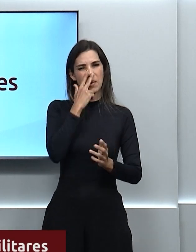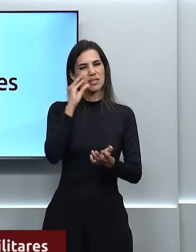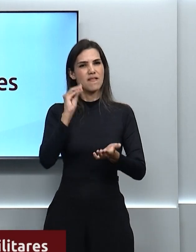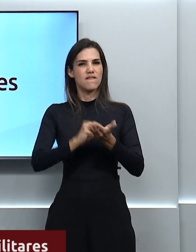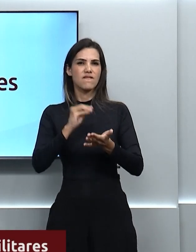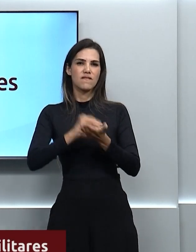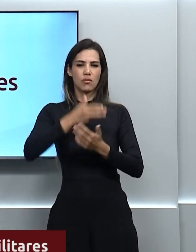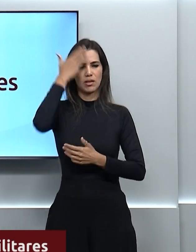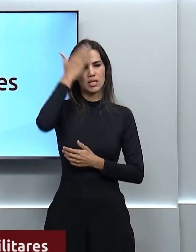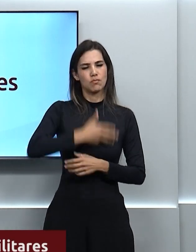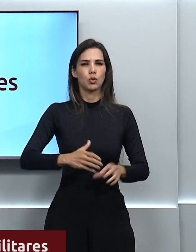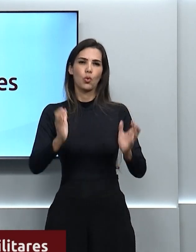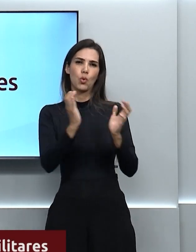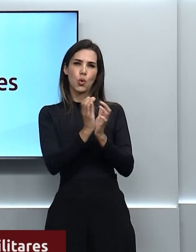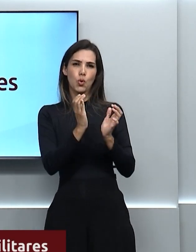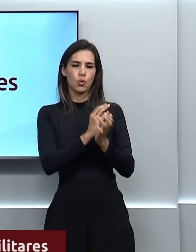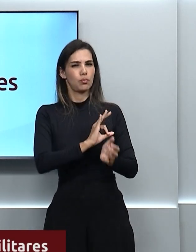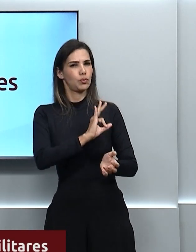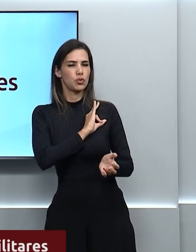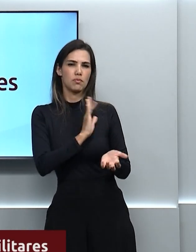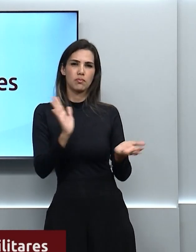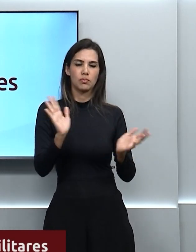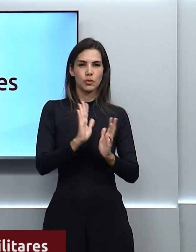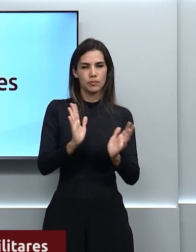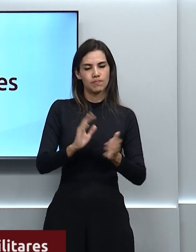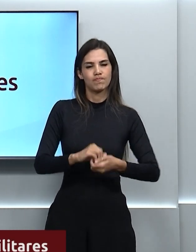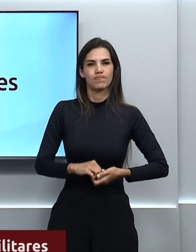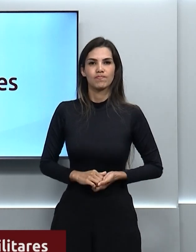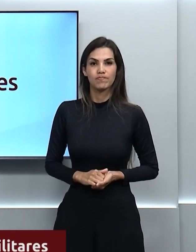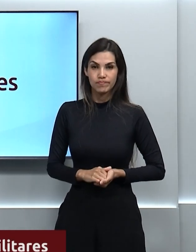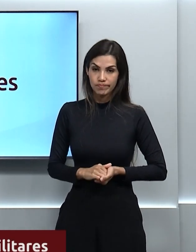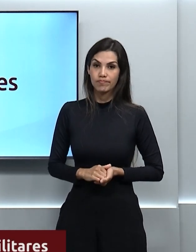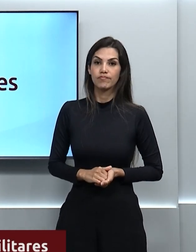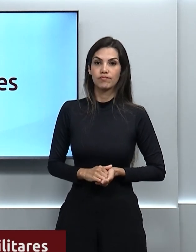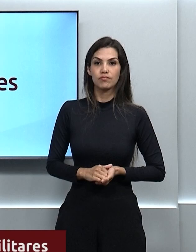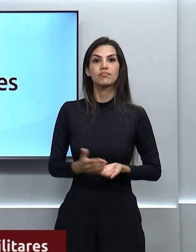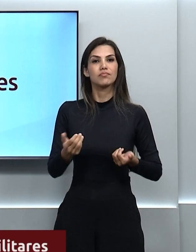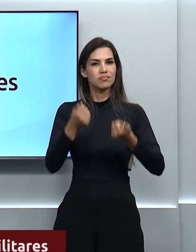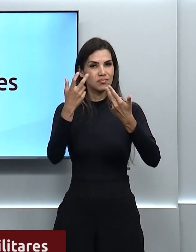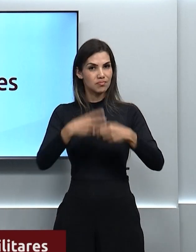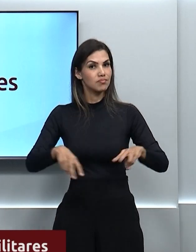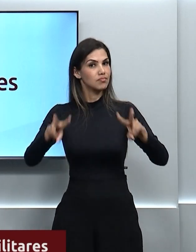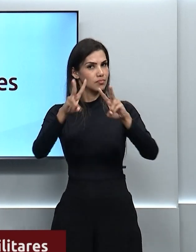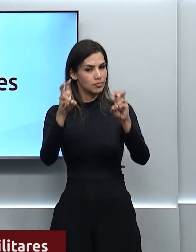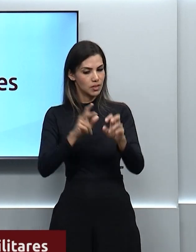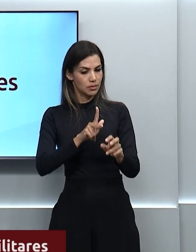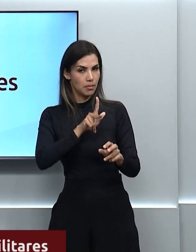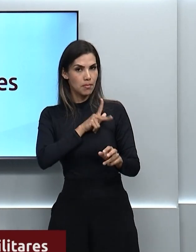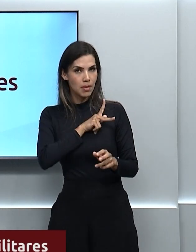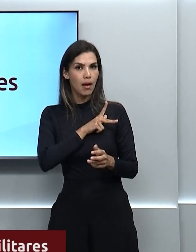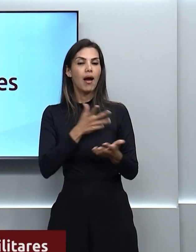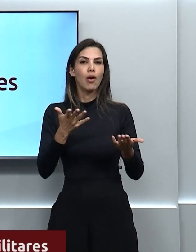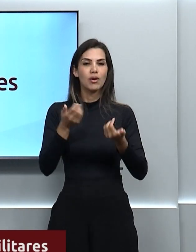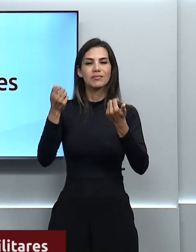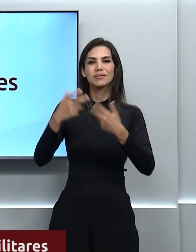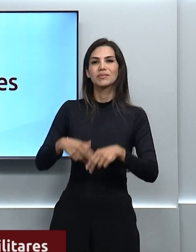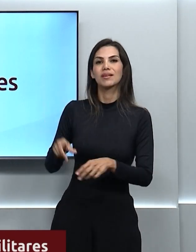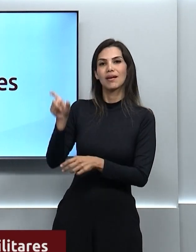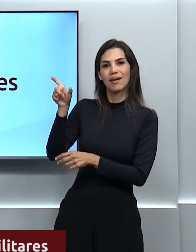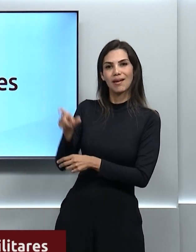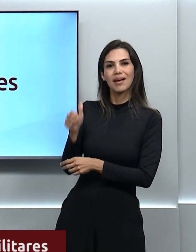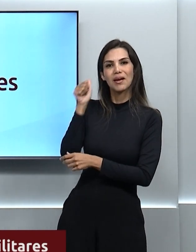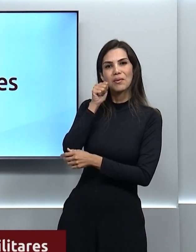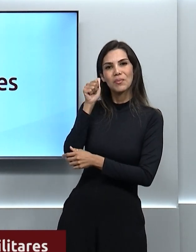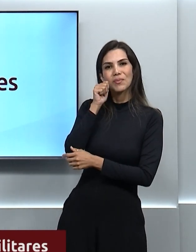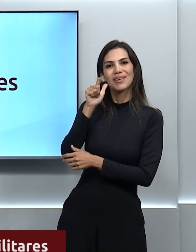à corporação, entre outros assuntos. E para falar sobre esse tema, nós convidamos a Larissa